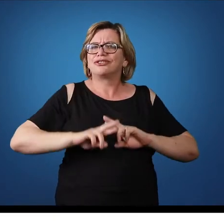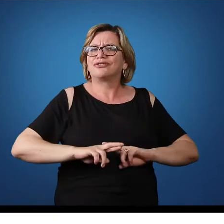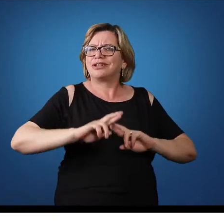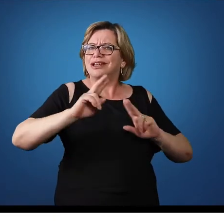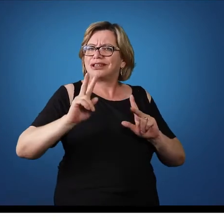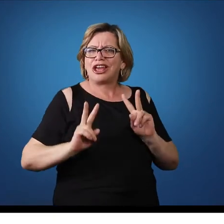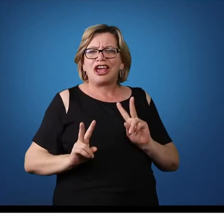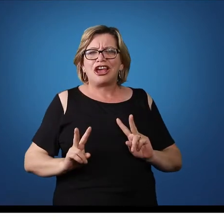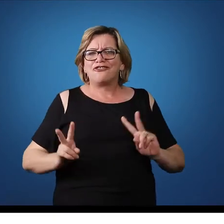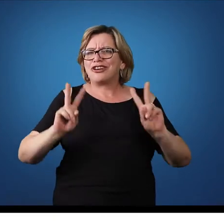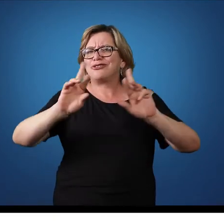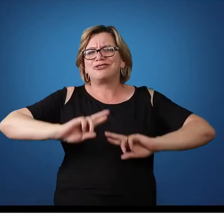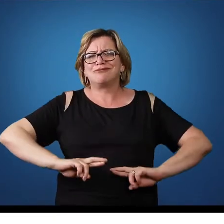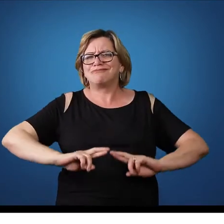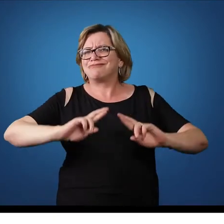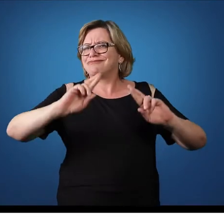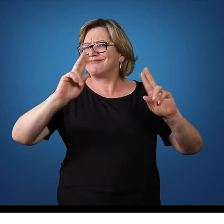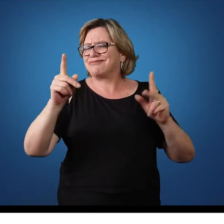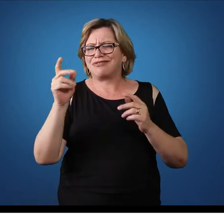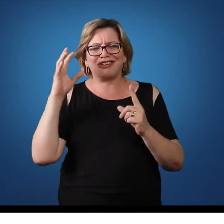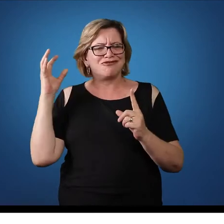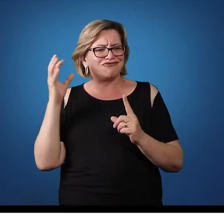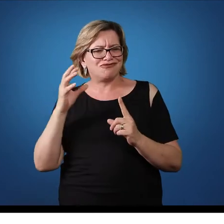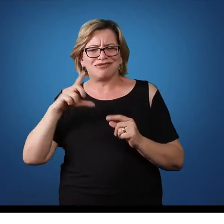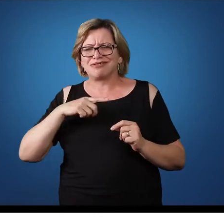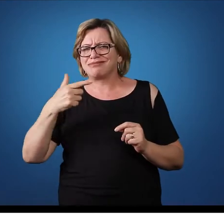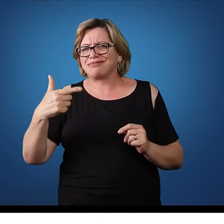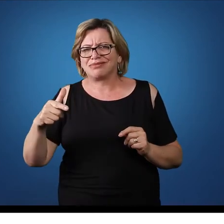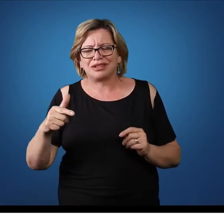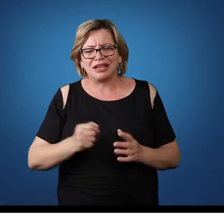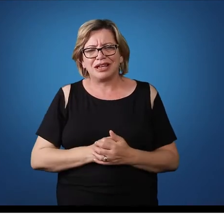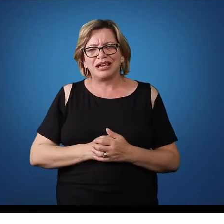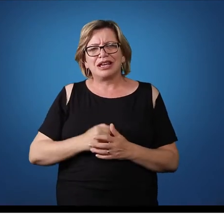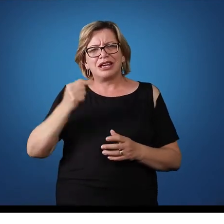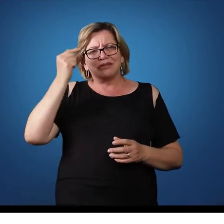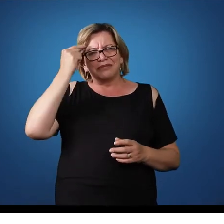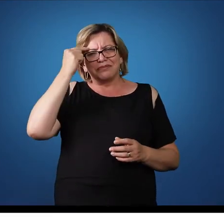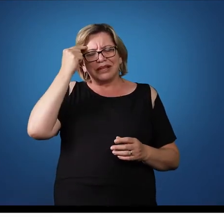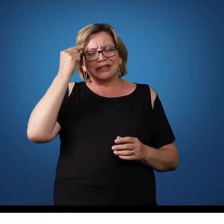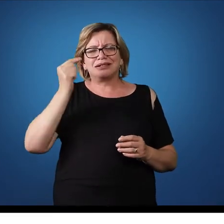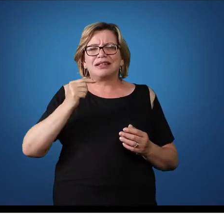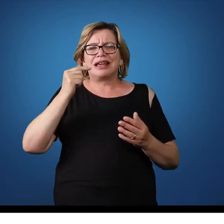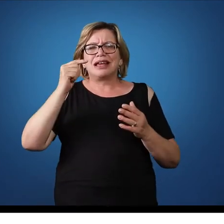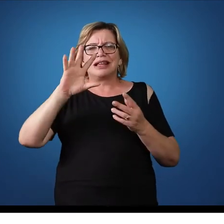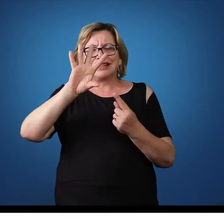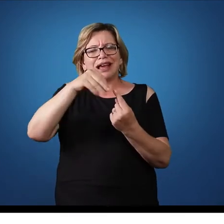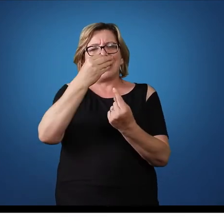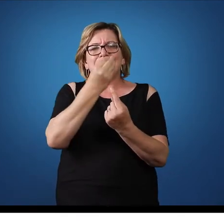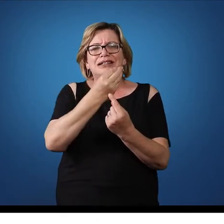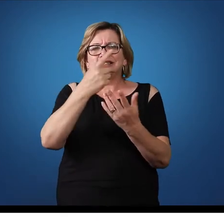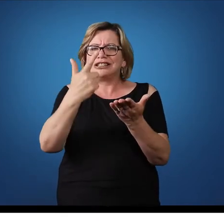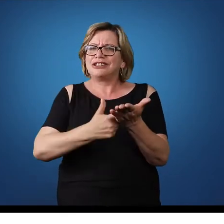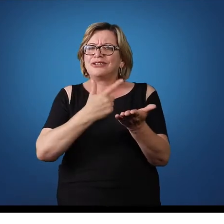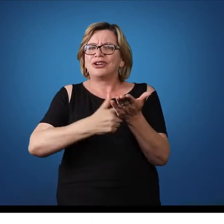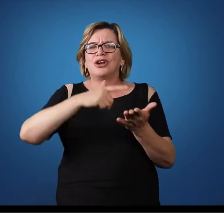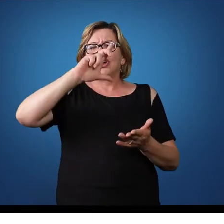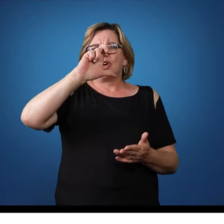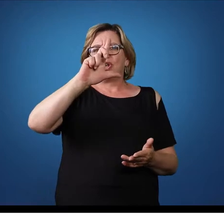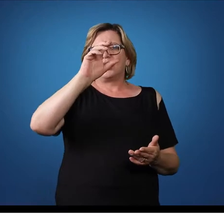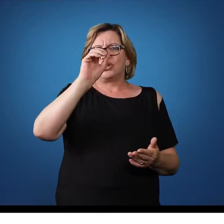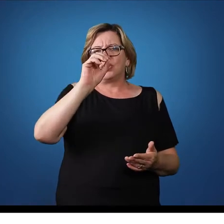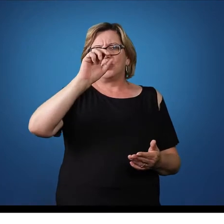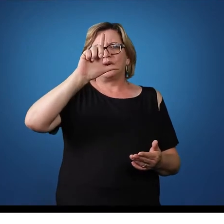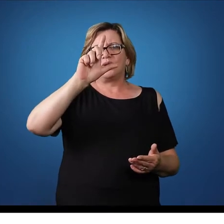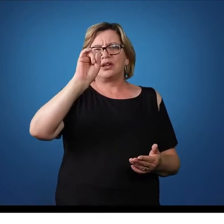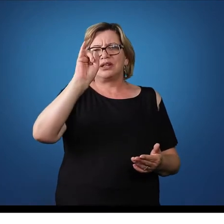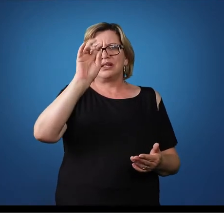não influi sobre o valor de outra. Pense, por exemplo, na obra de arte Lolita, o romance escrito pelo russo Vladimir